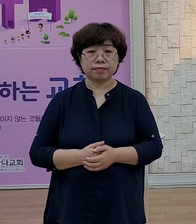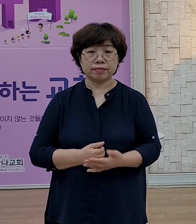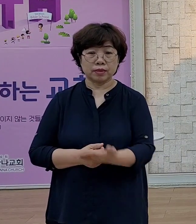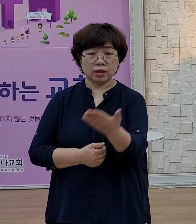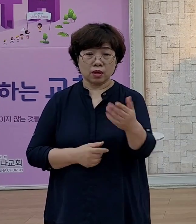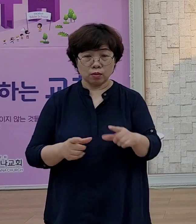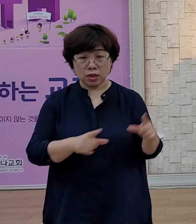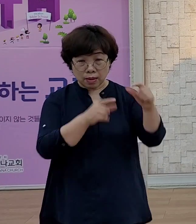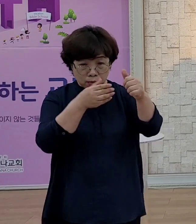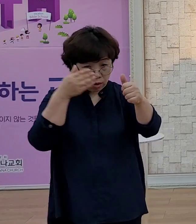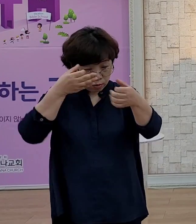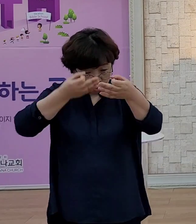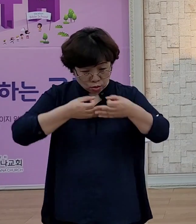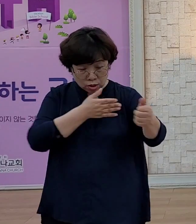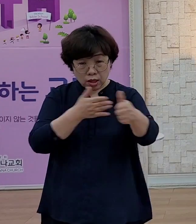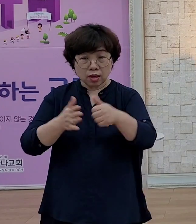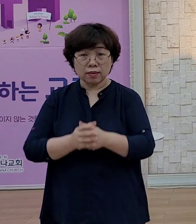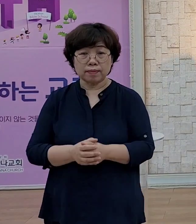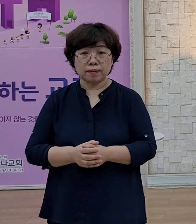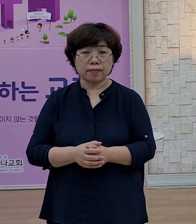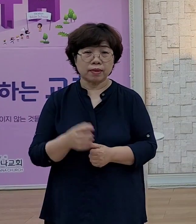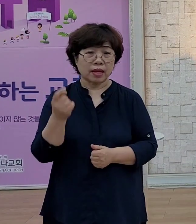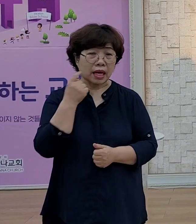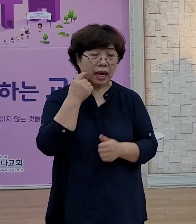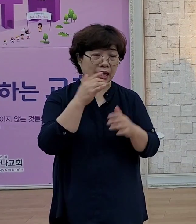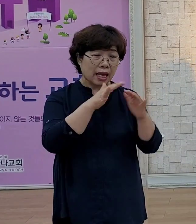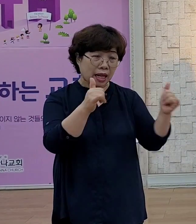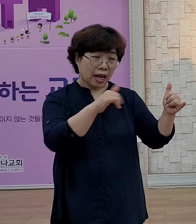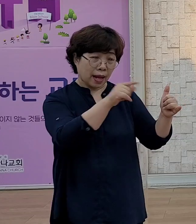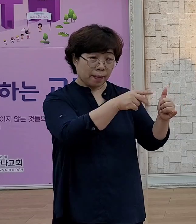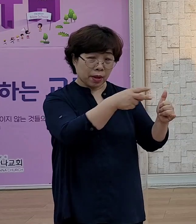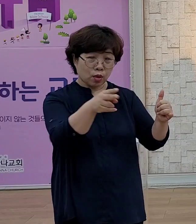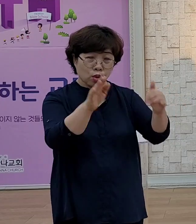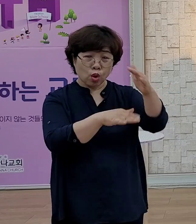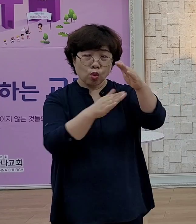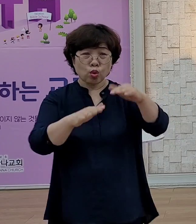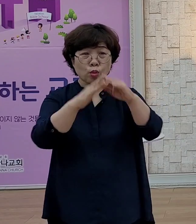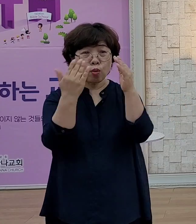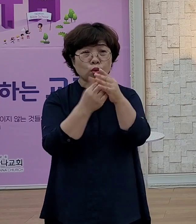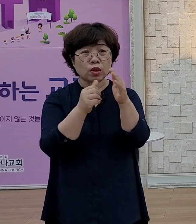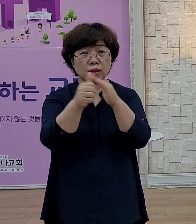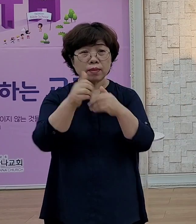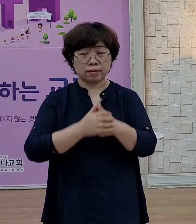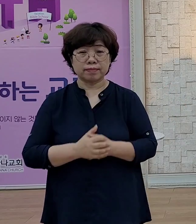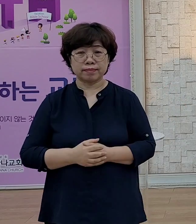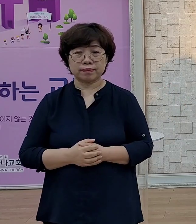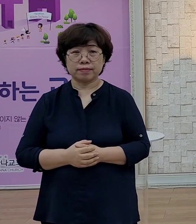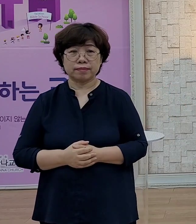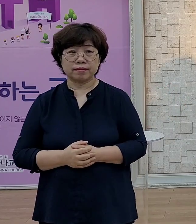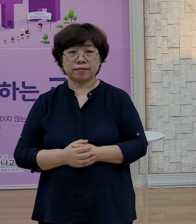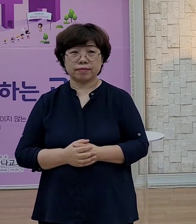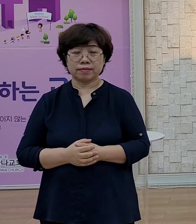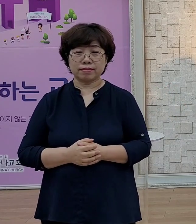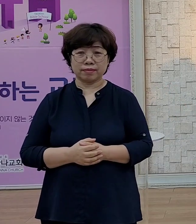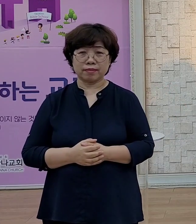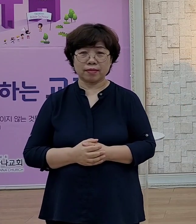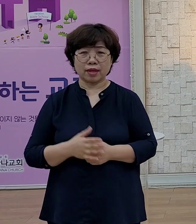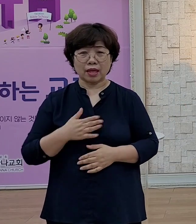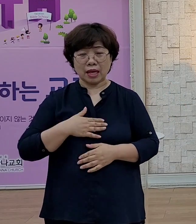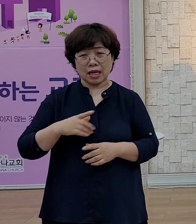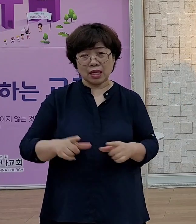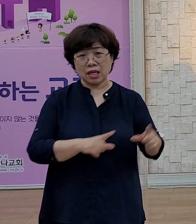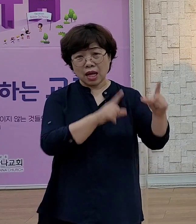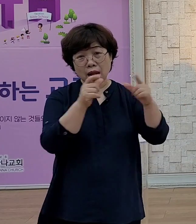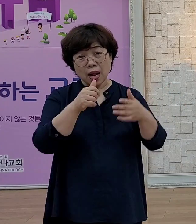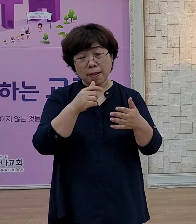이 가상의 인물, 우리 전부를 대변하고 있는 이 인물을 보면서 오늘 우리의 삶은 어떤지를